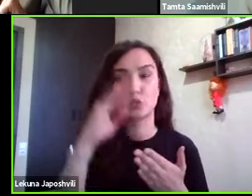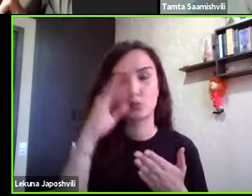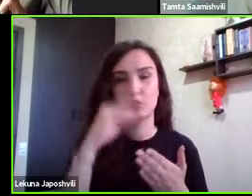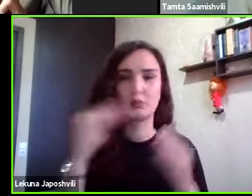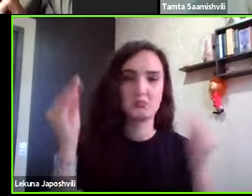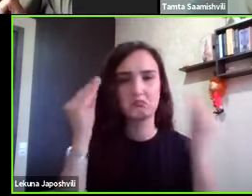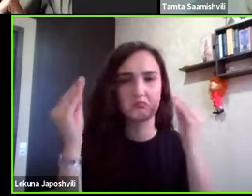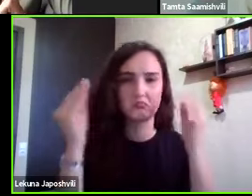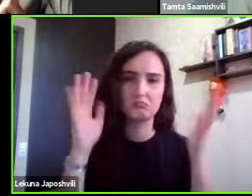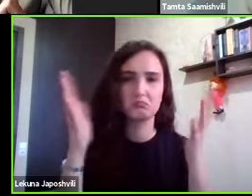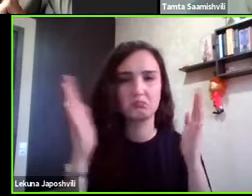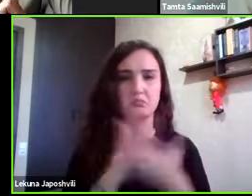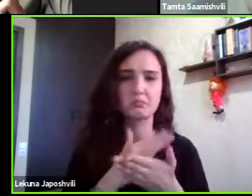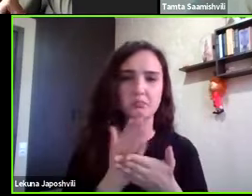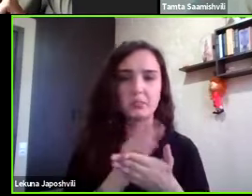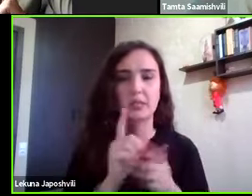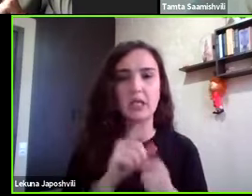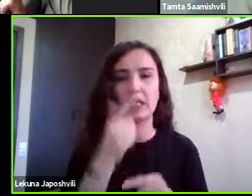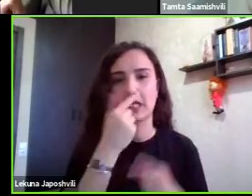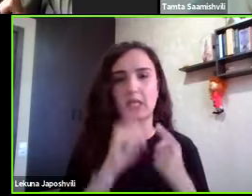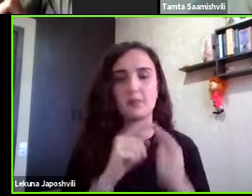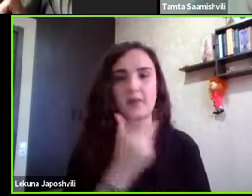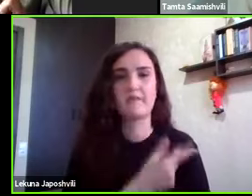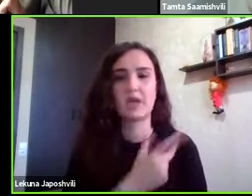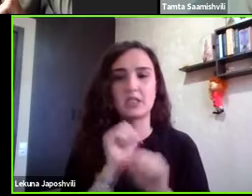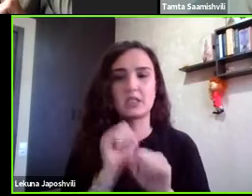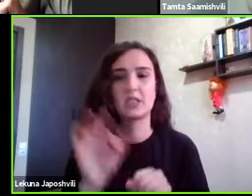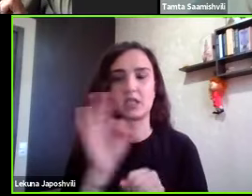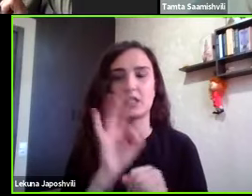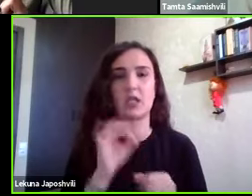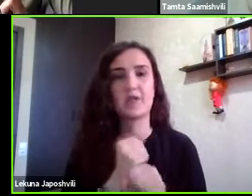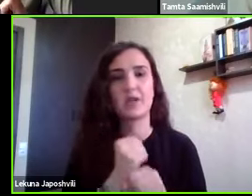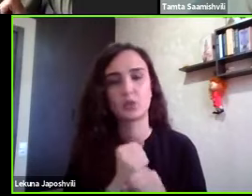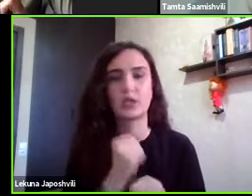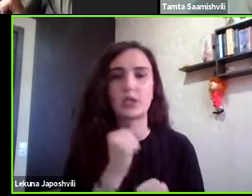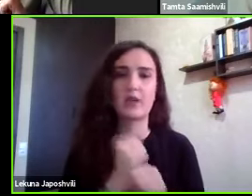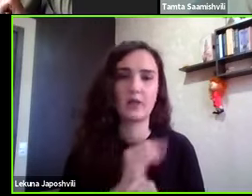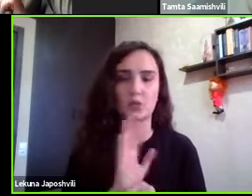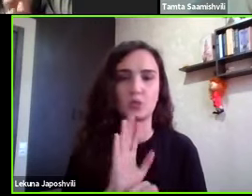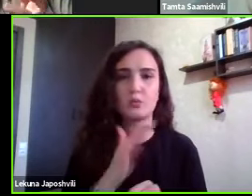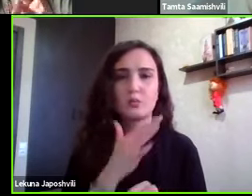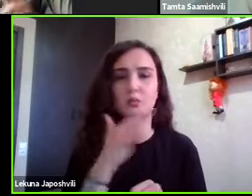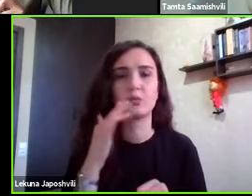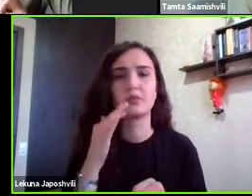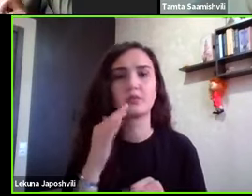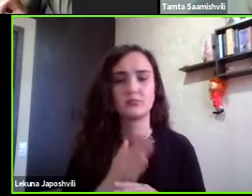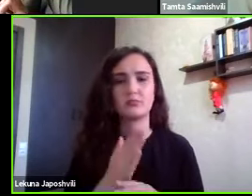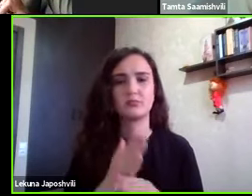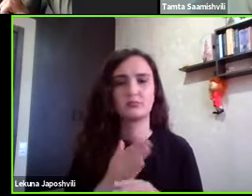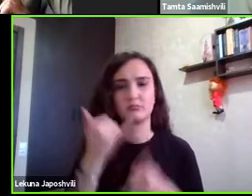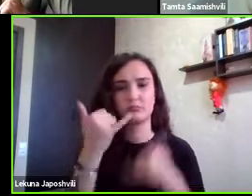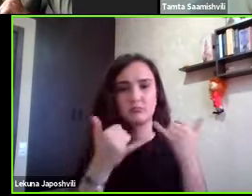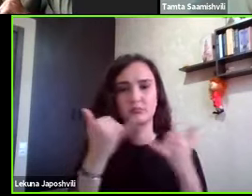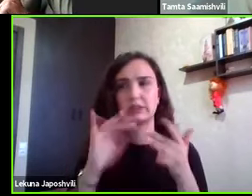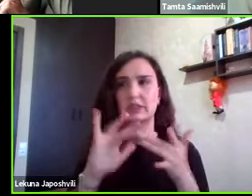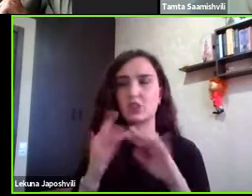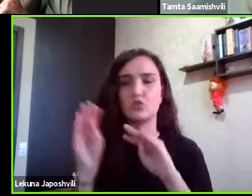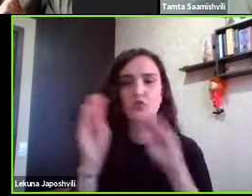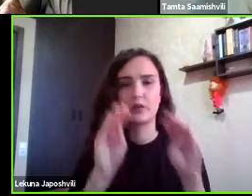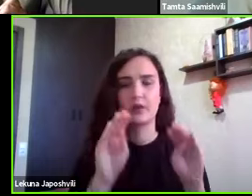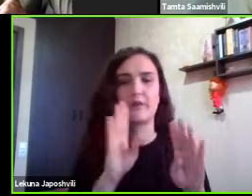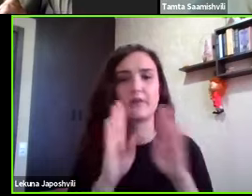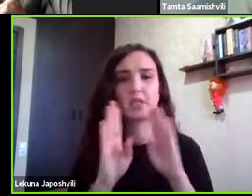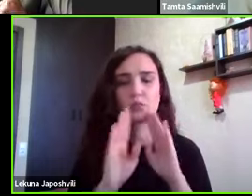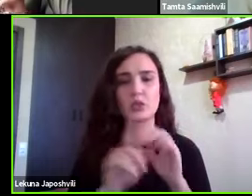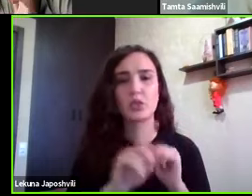ორჭოფობენ გრიპის ვაქცინასთან დაკავშირებით, ხო? გავაკეთოთ, არ გავაკეთოთ, ბევრი ზარებია საიტებზე იდება ხოლმე Facebook-ზე,